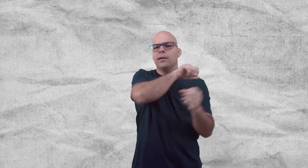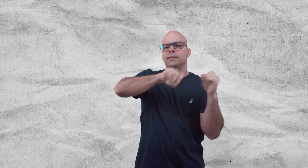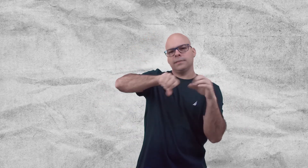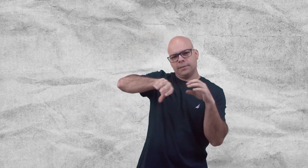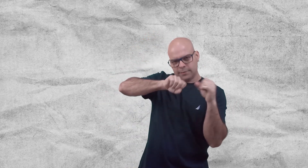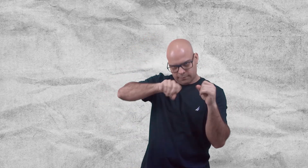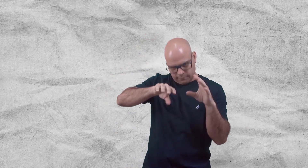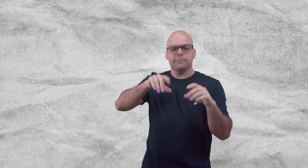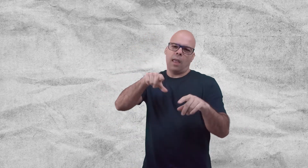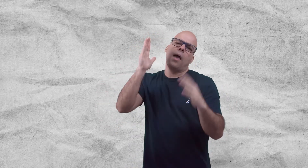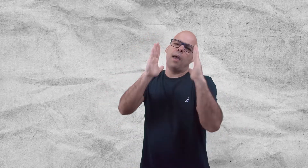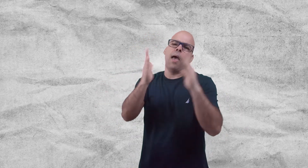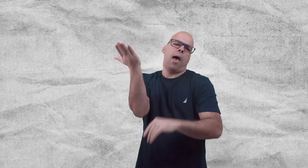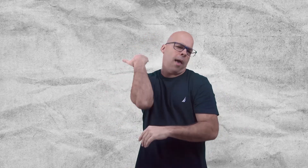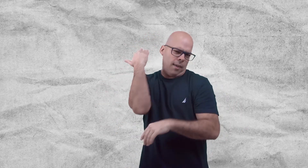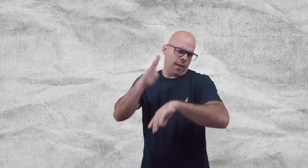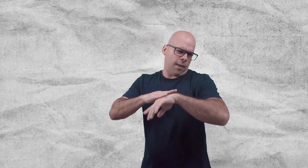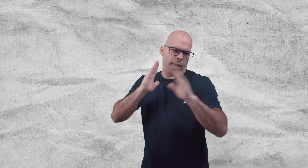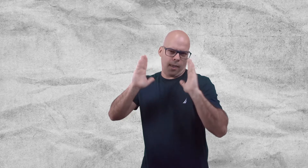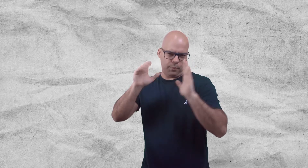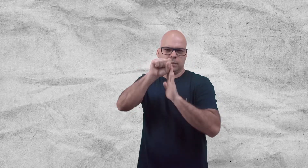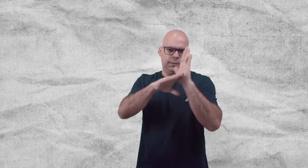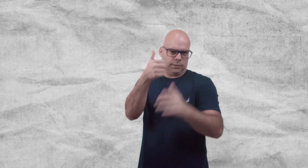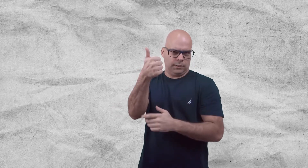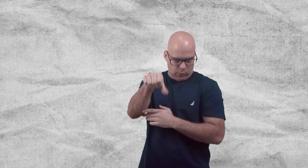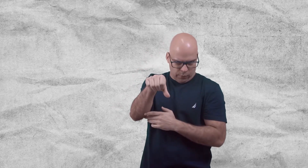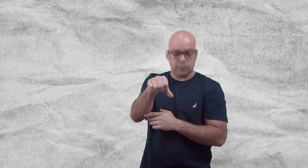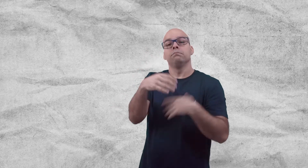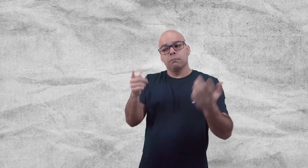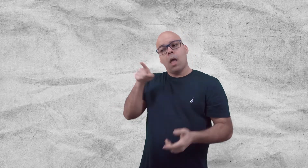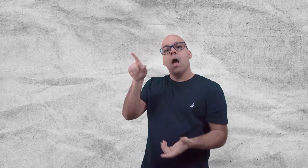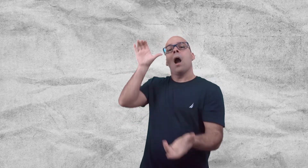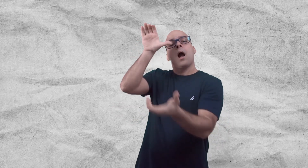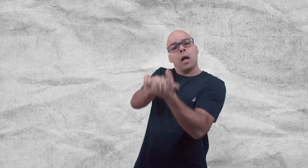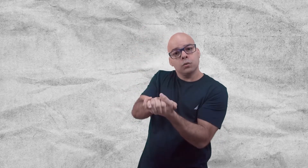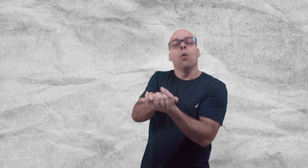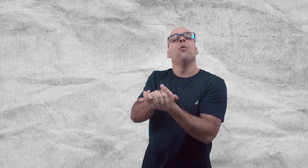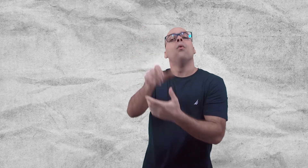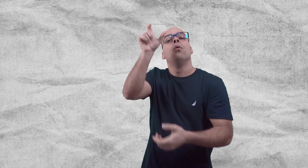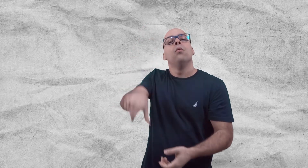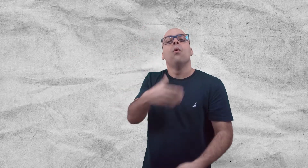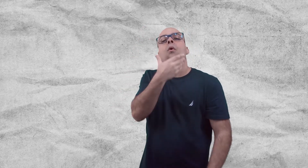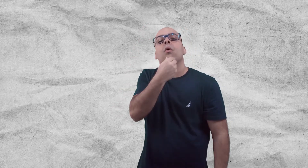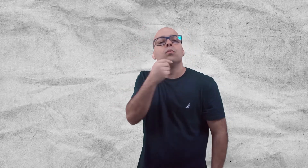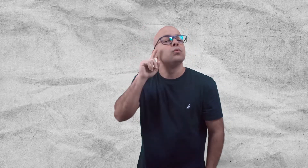outros serviços que as freiras ensinavam. Era comum naquela época do século XIX. Louise se casou com um homem